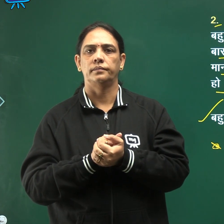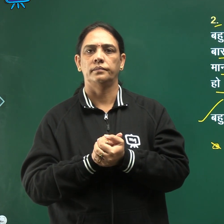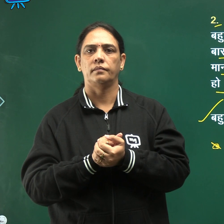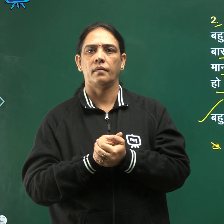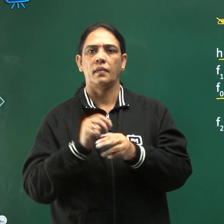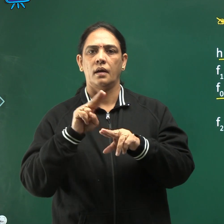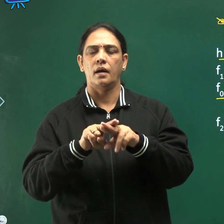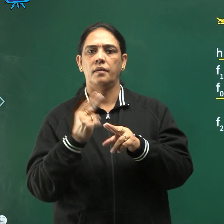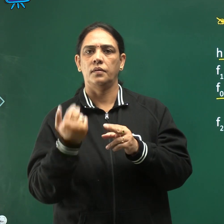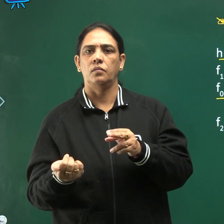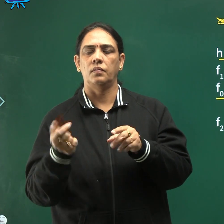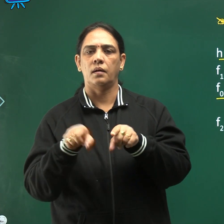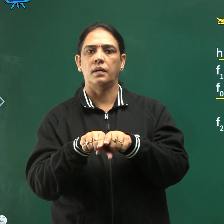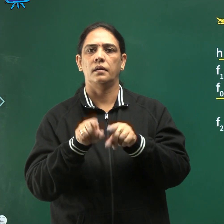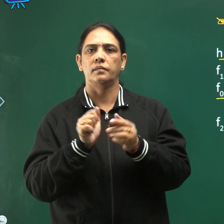F2 बराबर